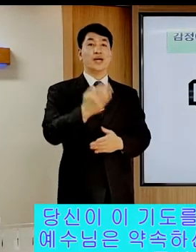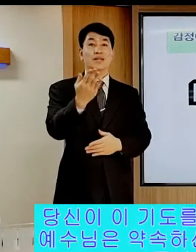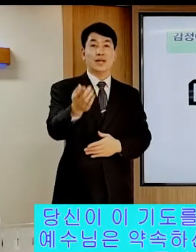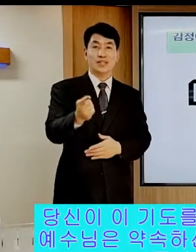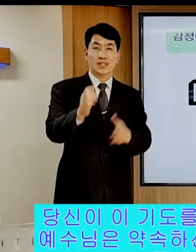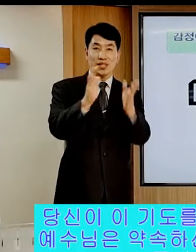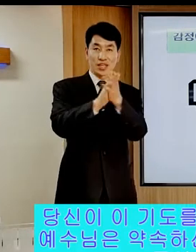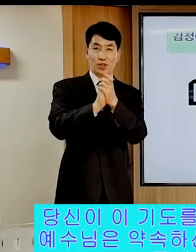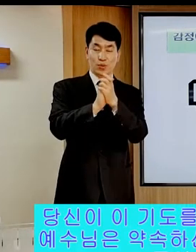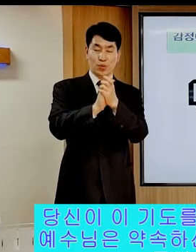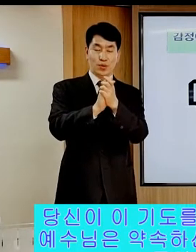당신 이 기도